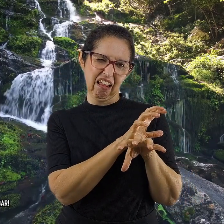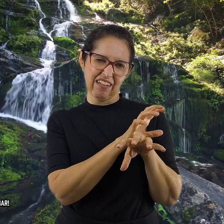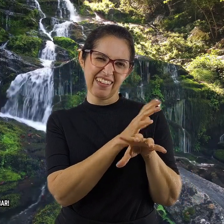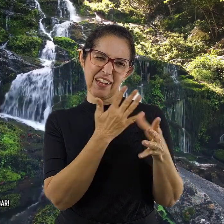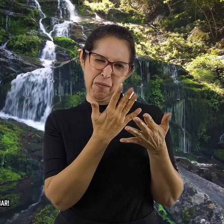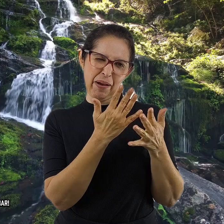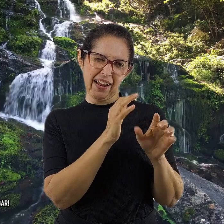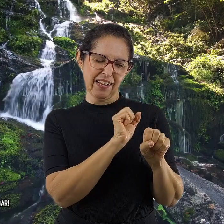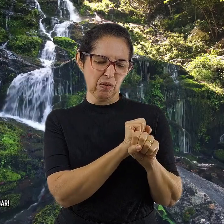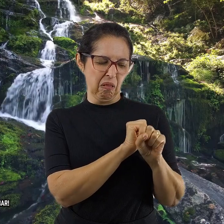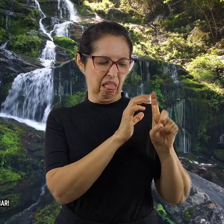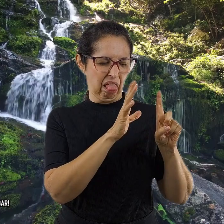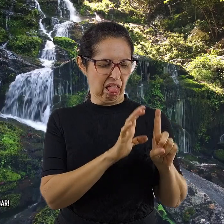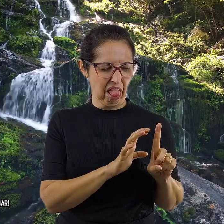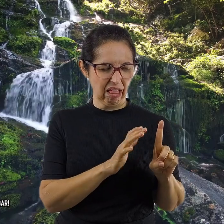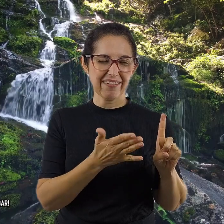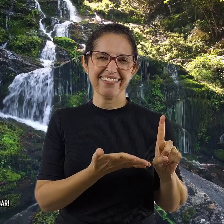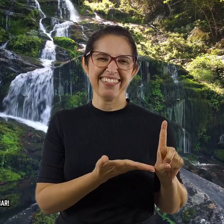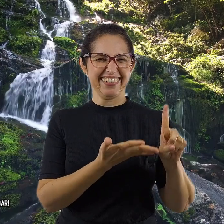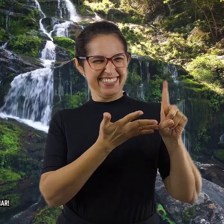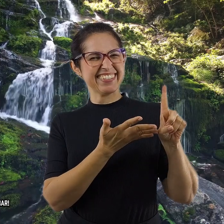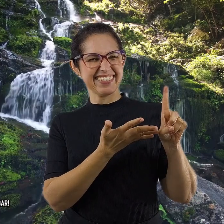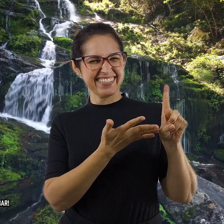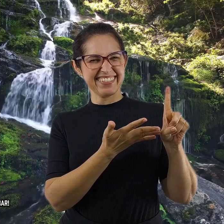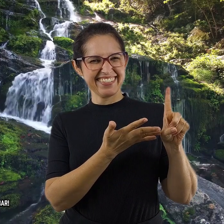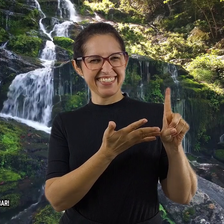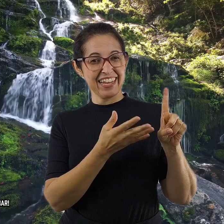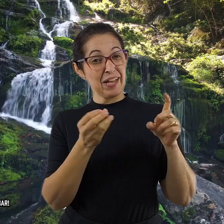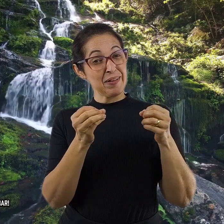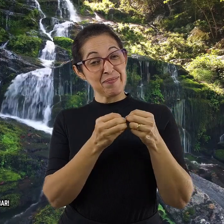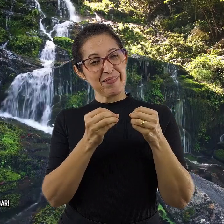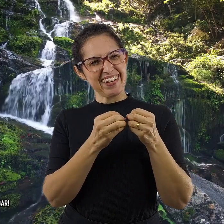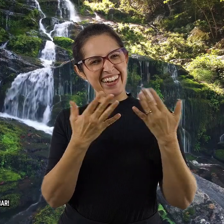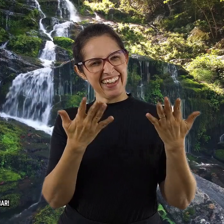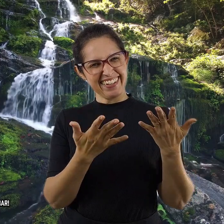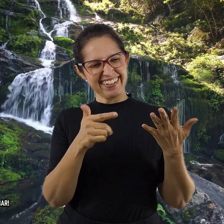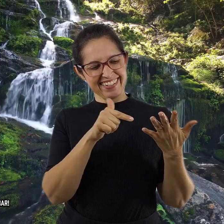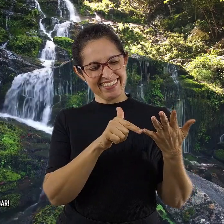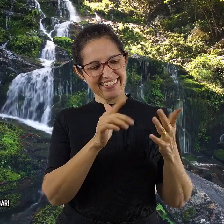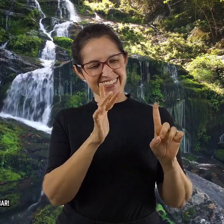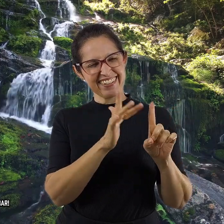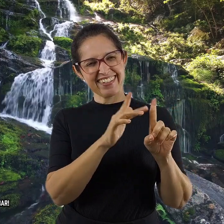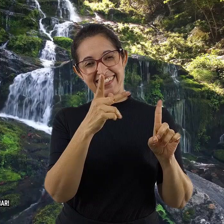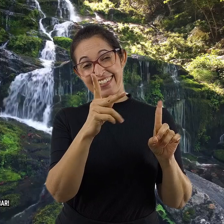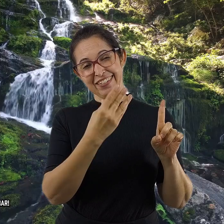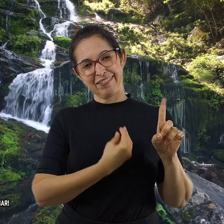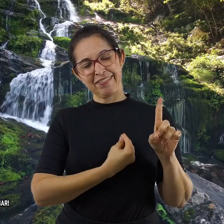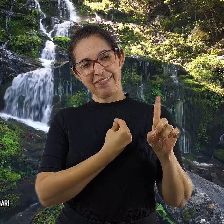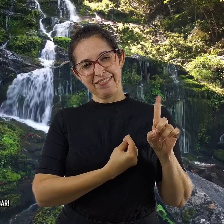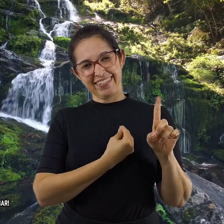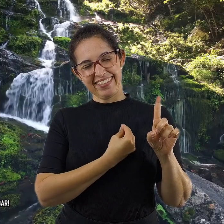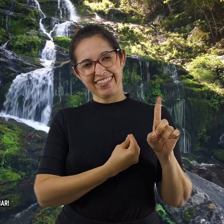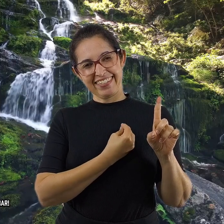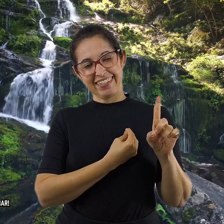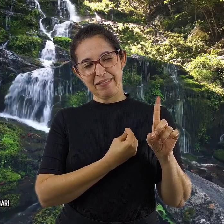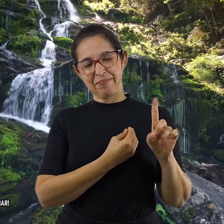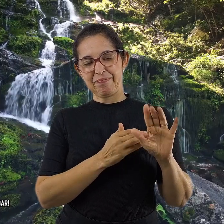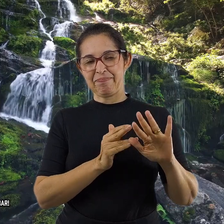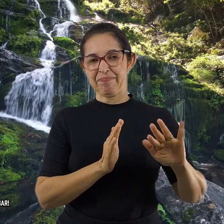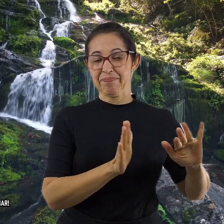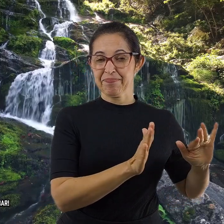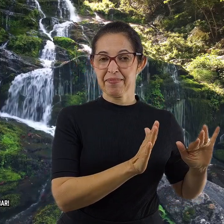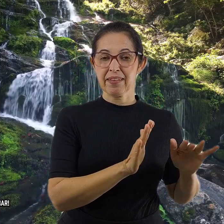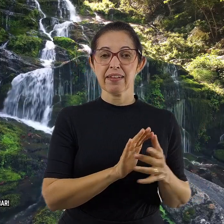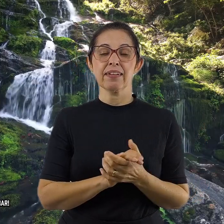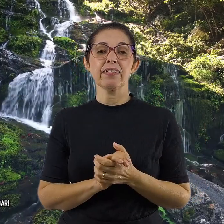milagre que o Senhor fez com Israel e quer fazer com você. O Senhor disse